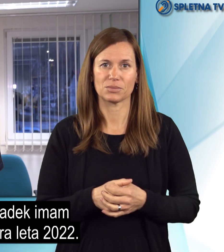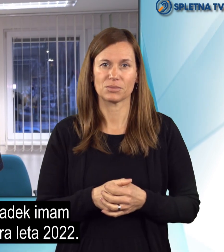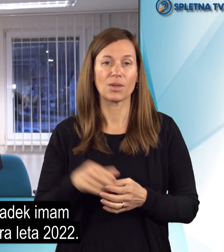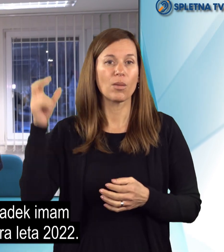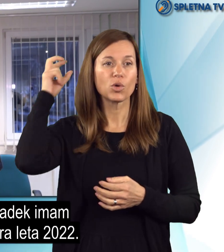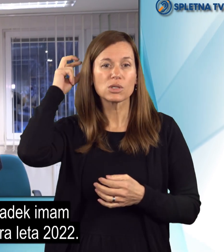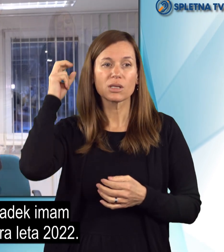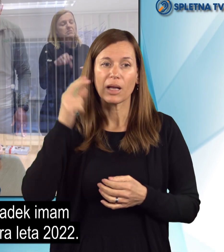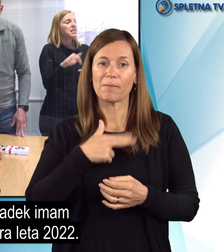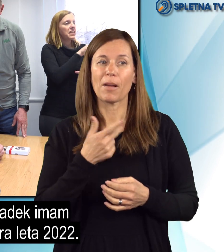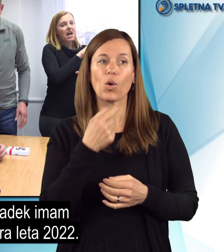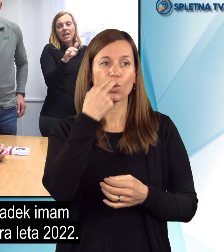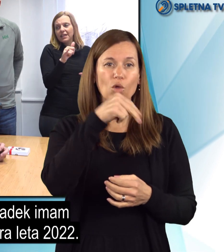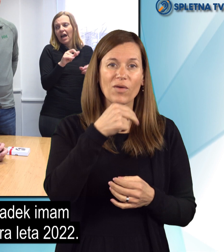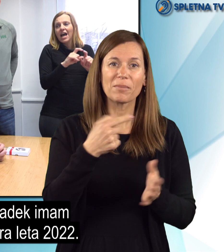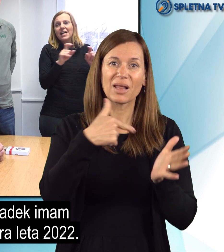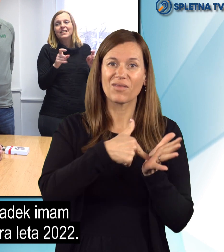Polni vsadek imam že v novembra